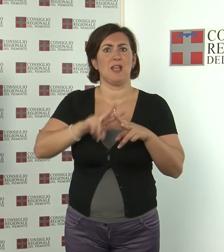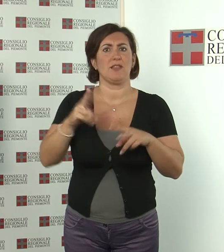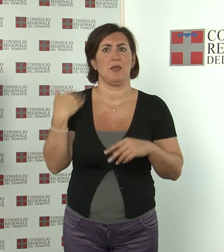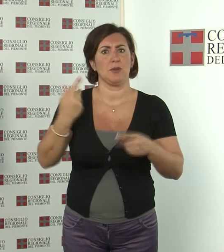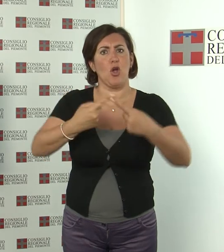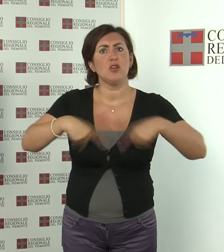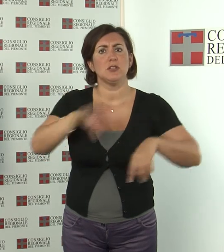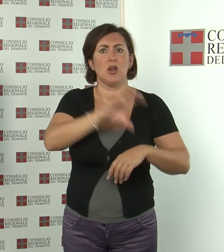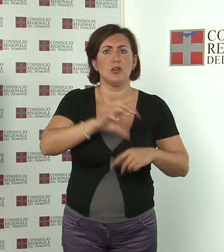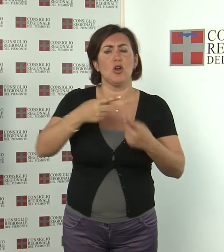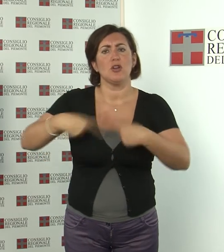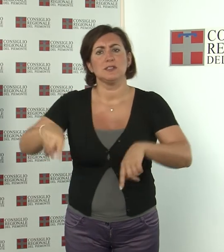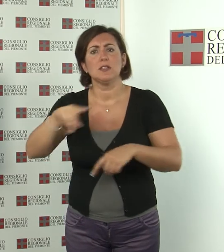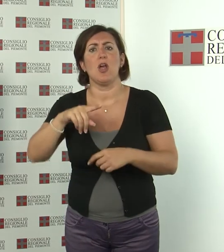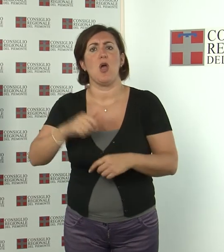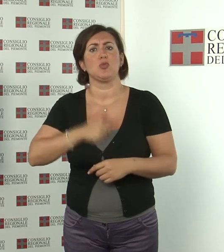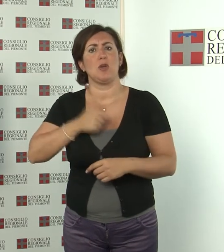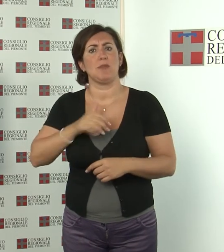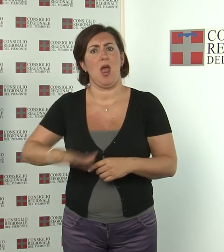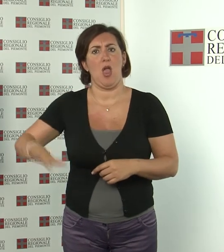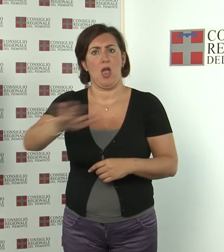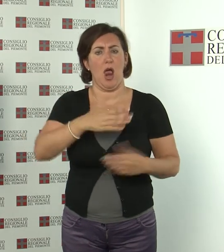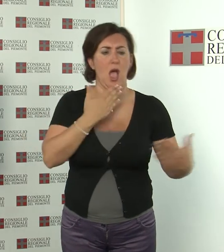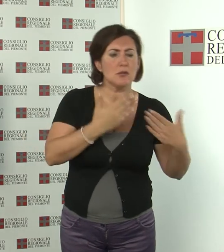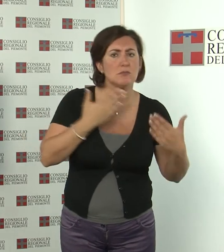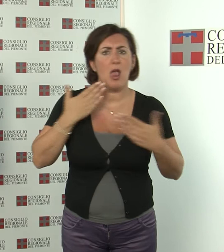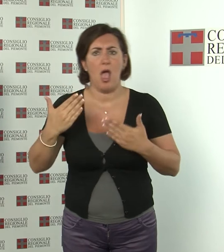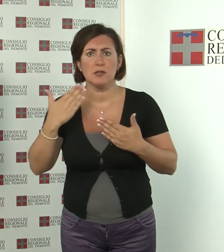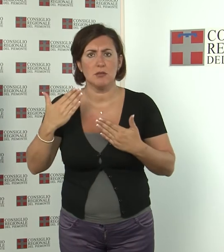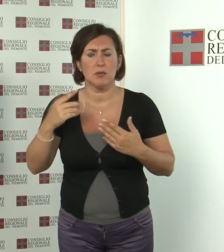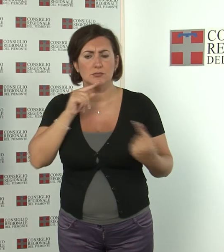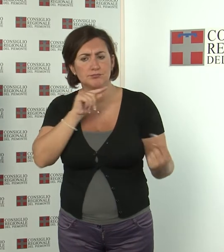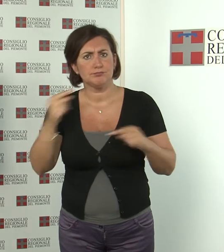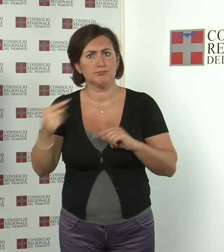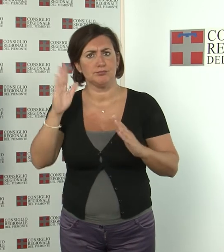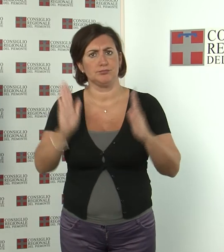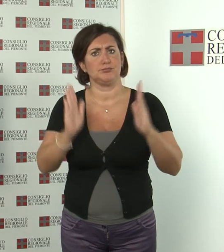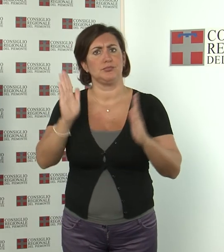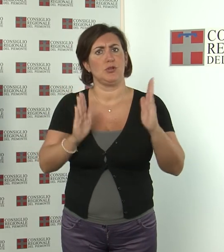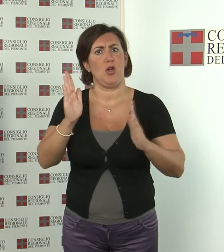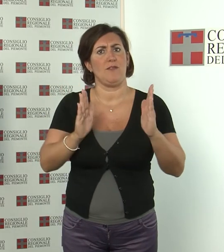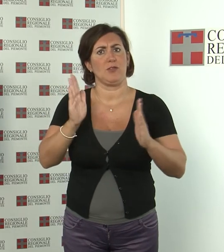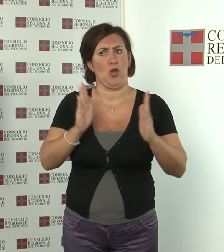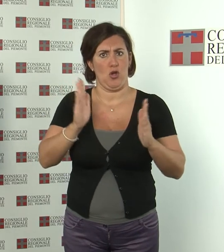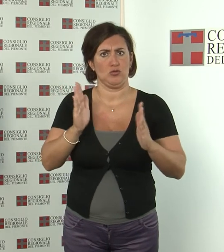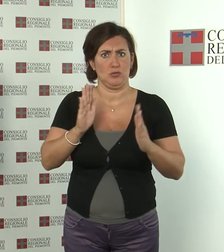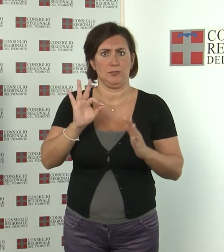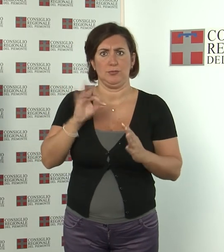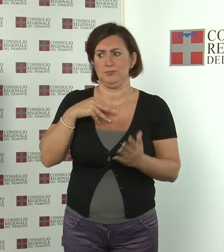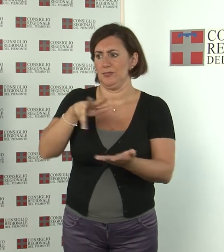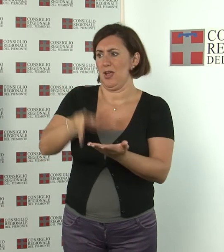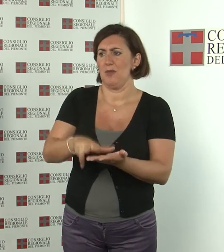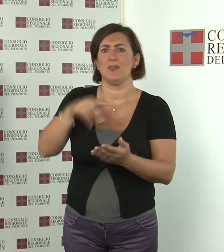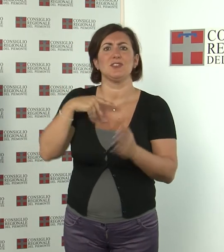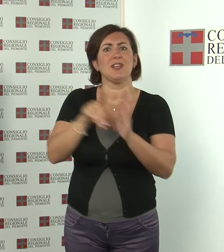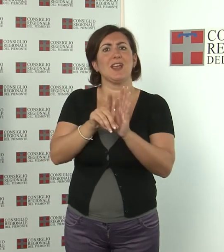dell'Autonomia locali le due assemblee sono chiamate a confrontarsi sullo stato degli enti locali in seguito all'approvazione del decreto legislativo